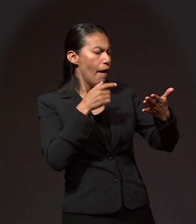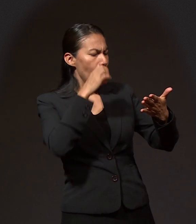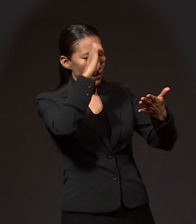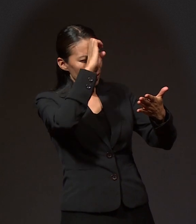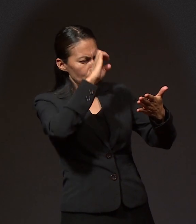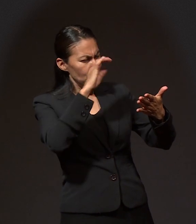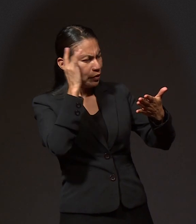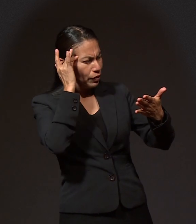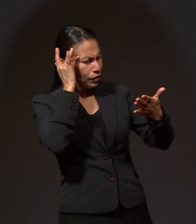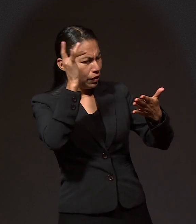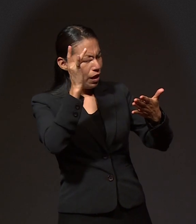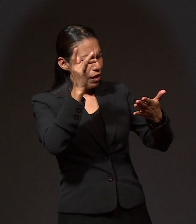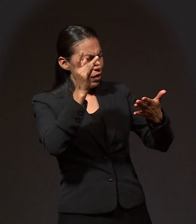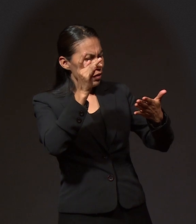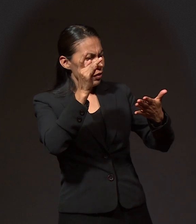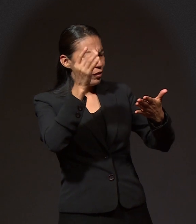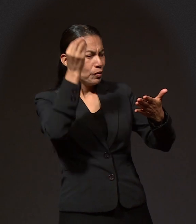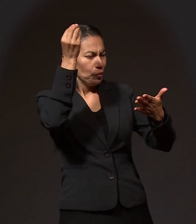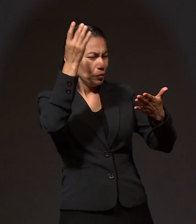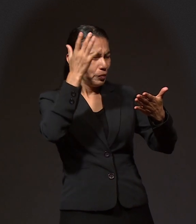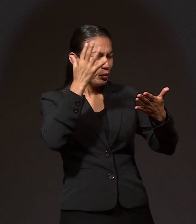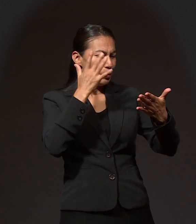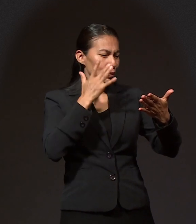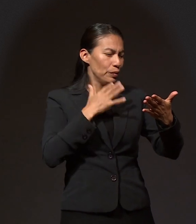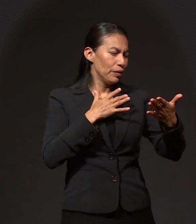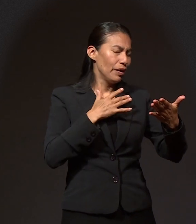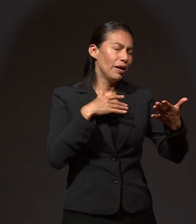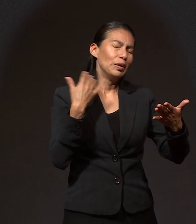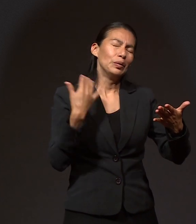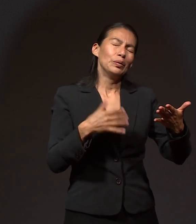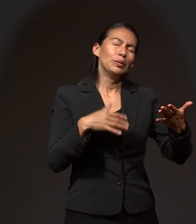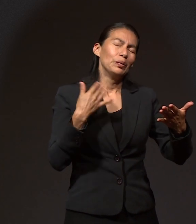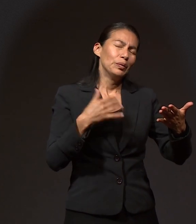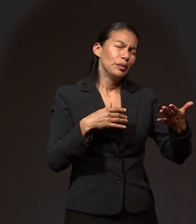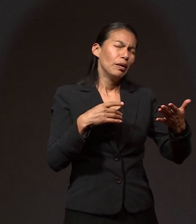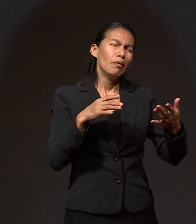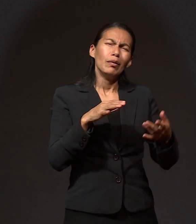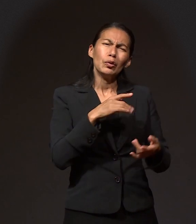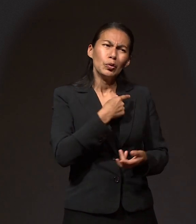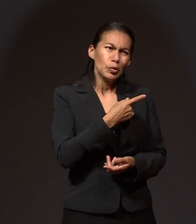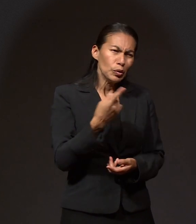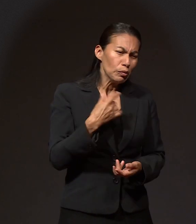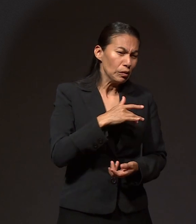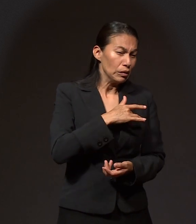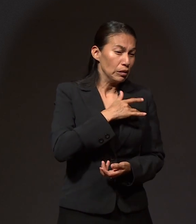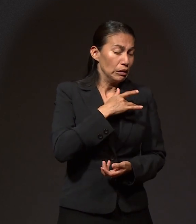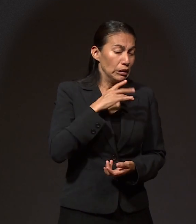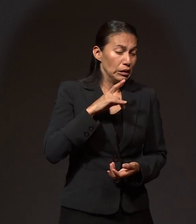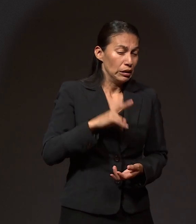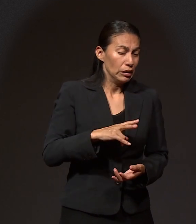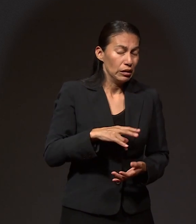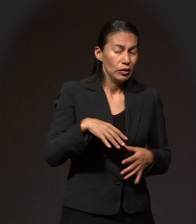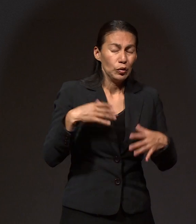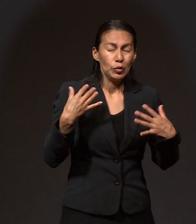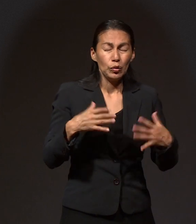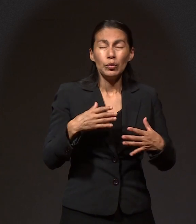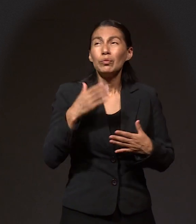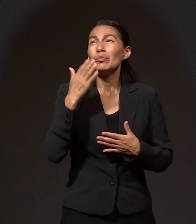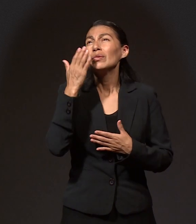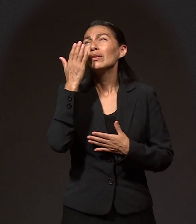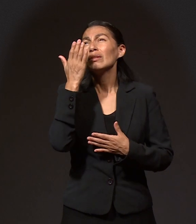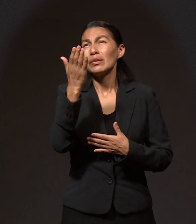descubrir si el Espíritu de Dios se lo pedimos con todo el corazón y sinceridad el Espíritu de Dios